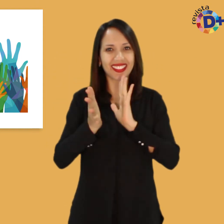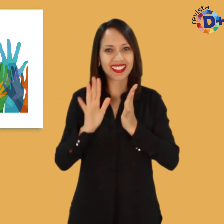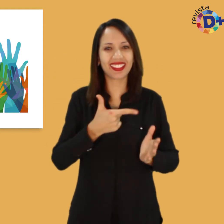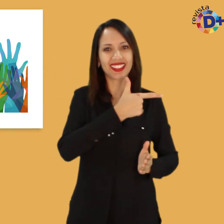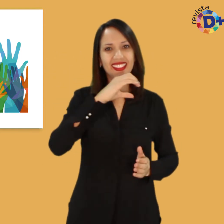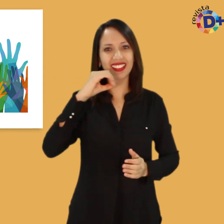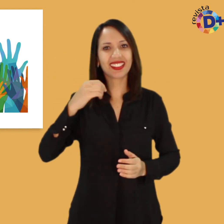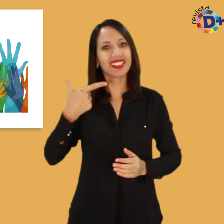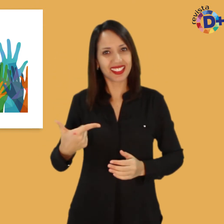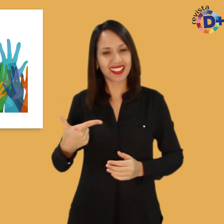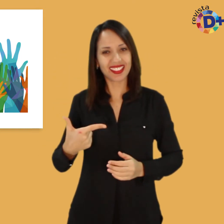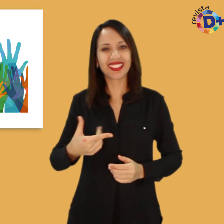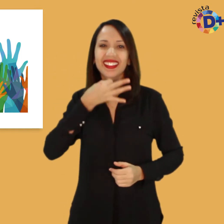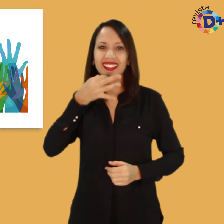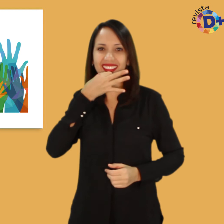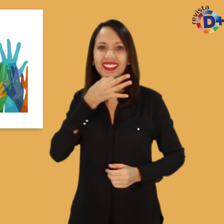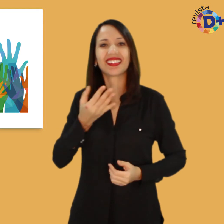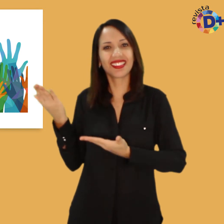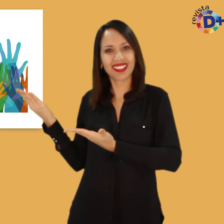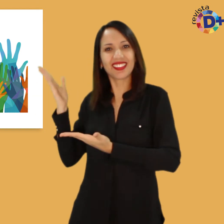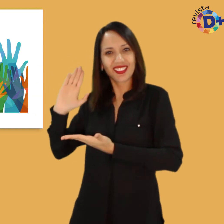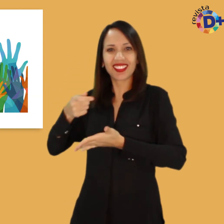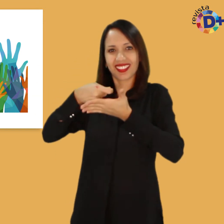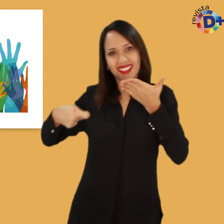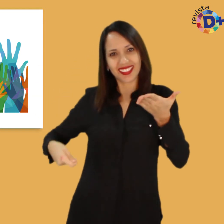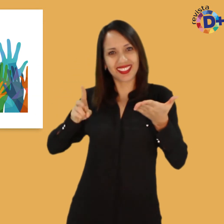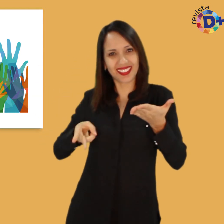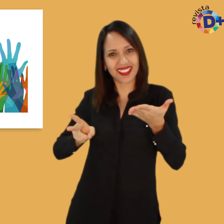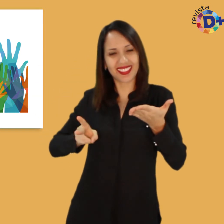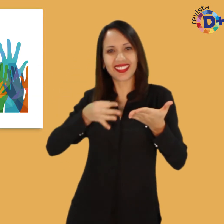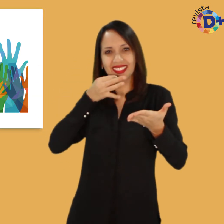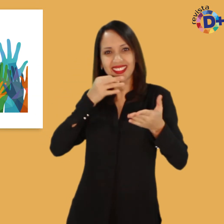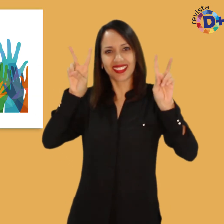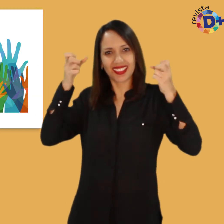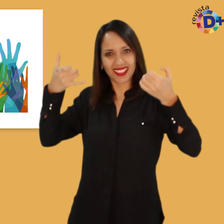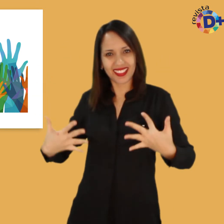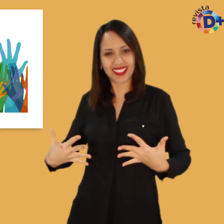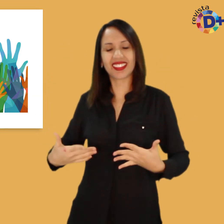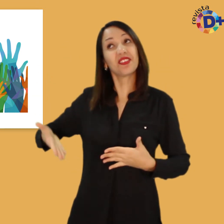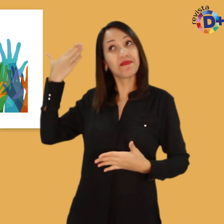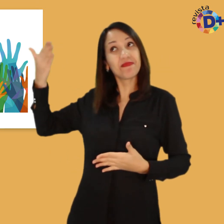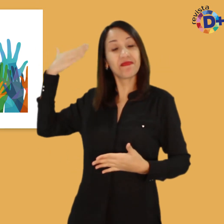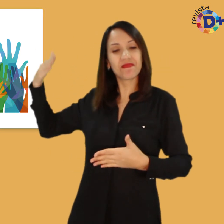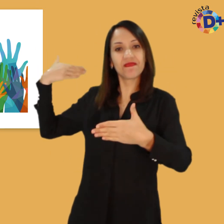2002, como citamos anteriormente neste artigo. Desde aquela época, as comunidades